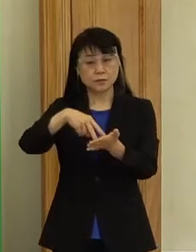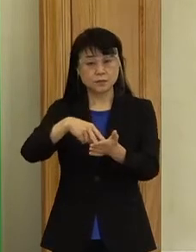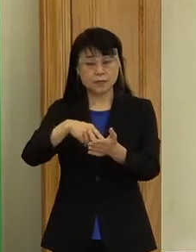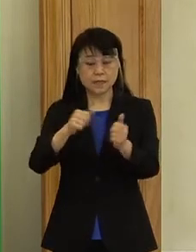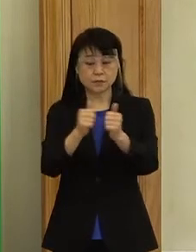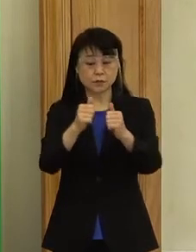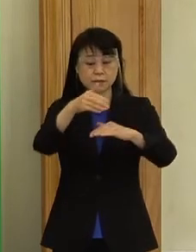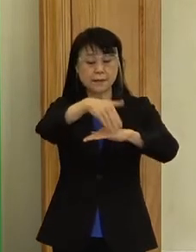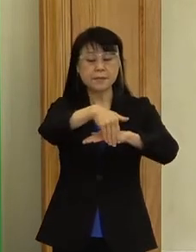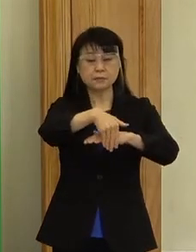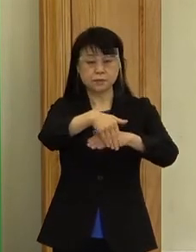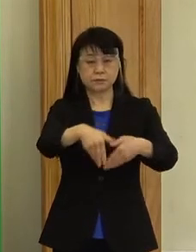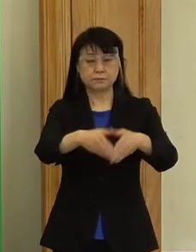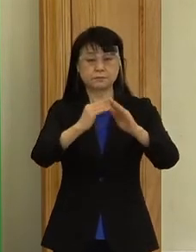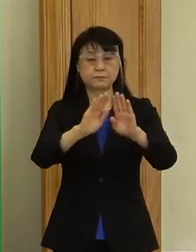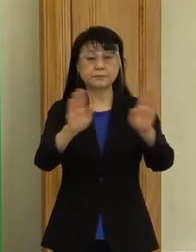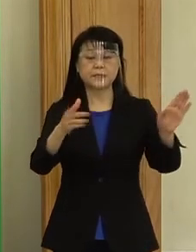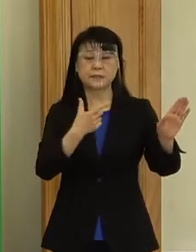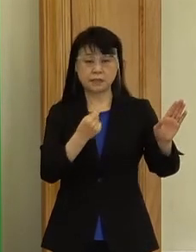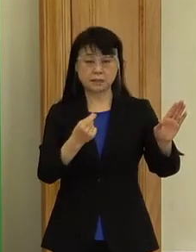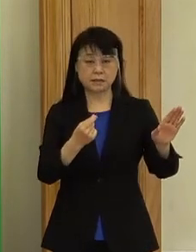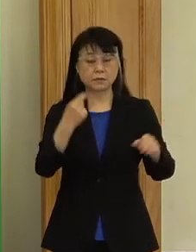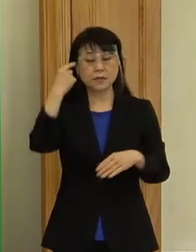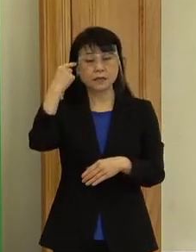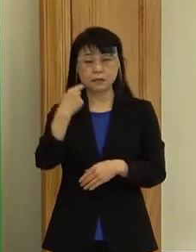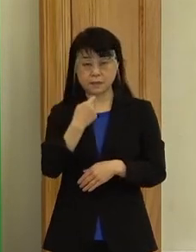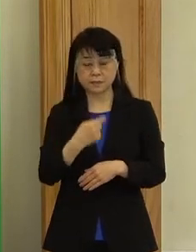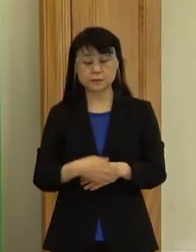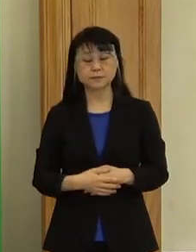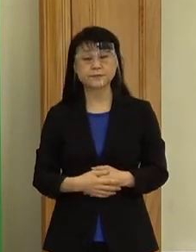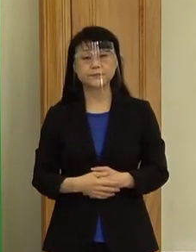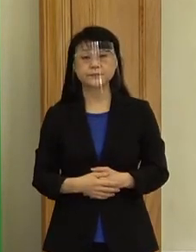たいというふうに考えております。